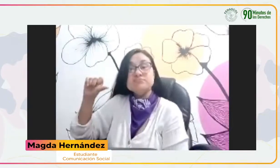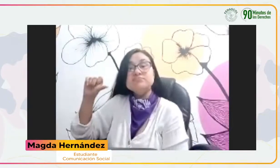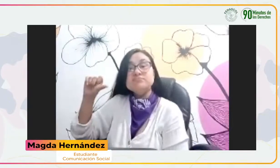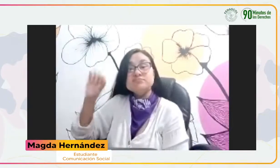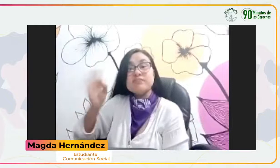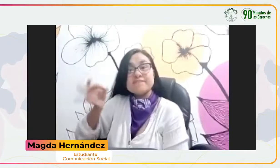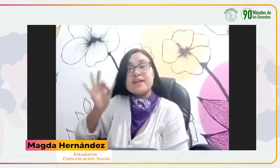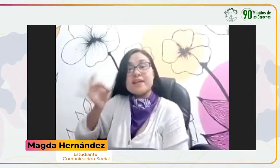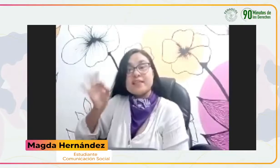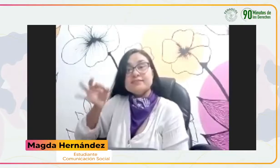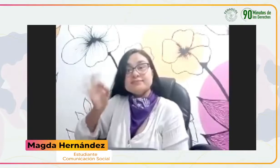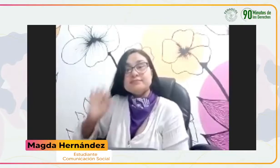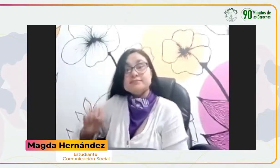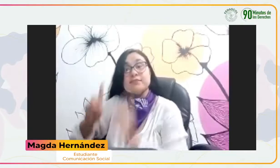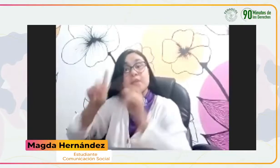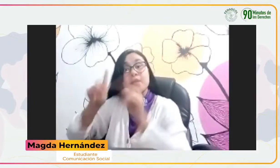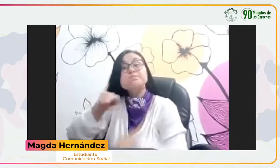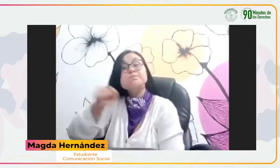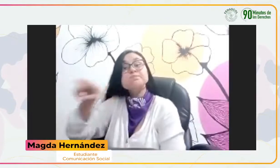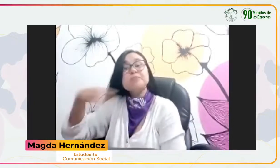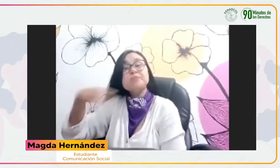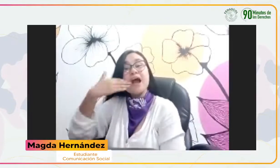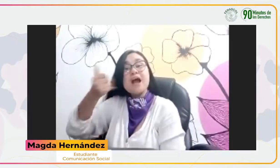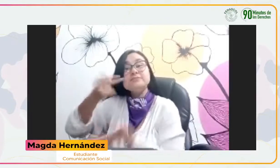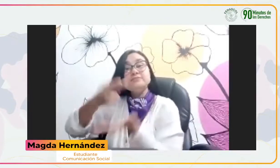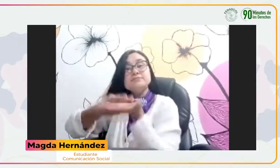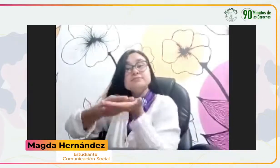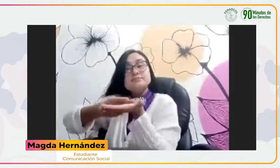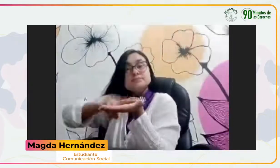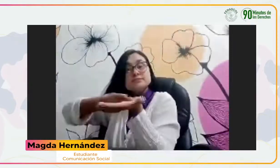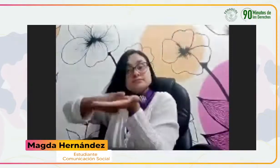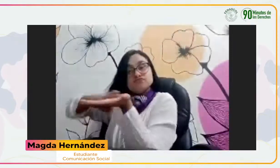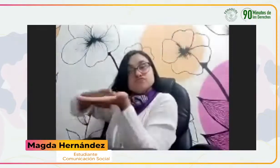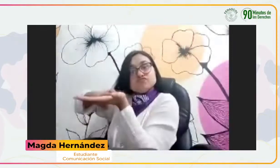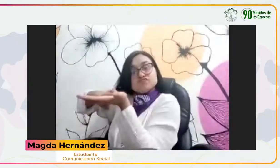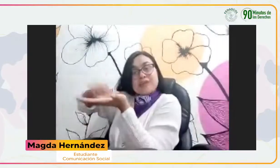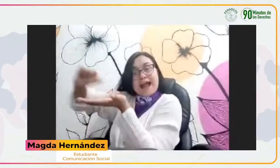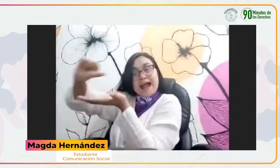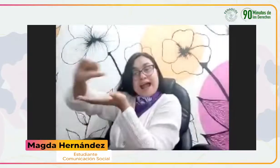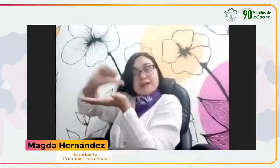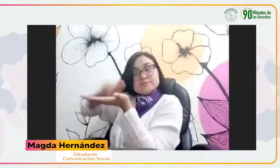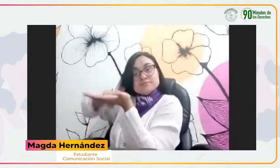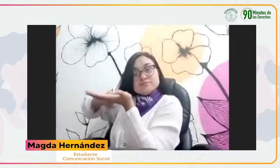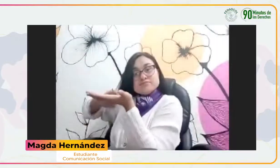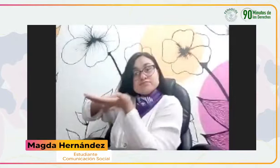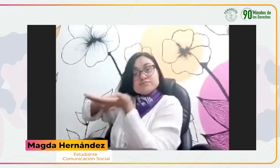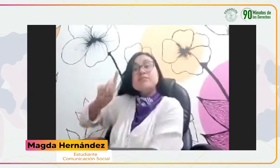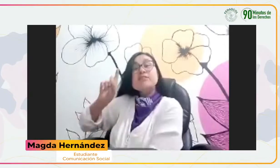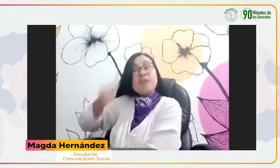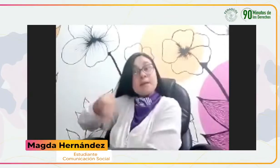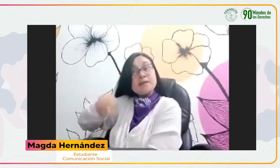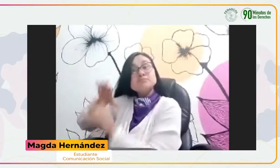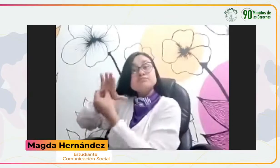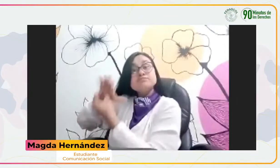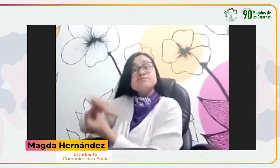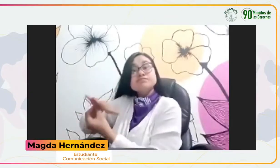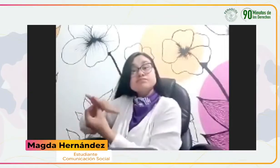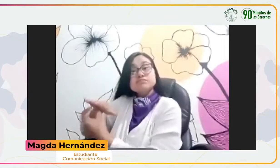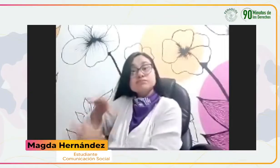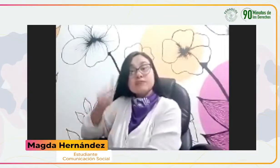entonces se ha visto también de pronto como el patriarcado el que manda y también